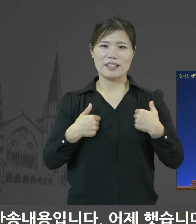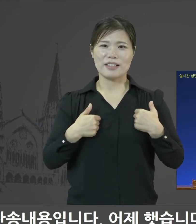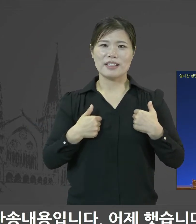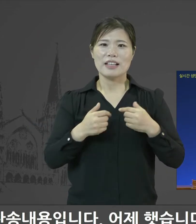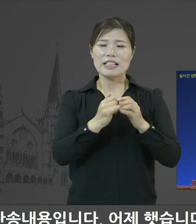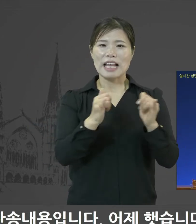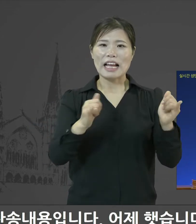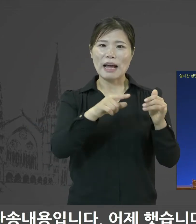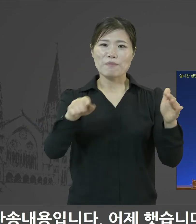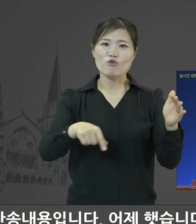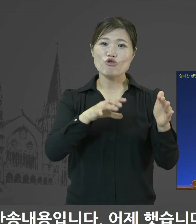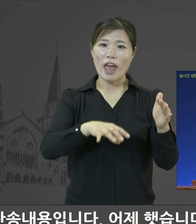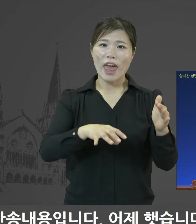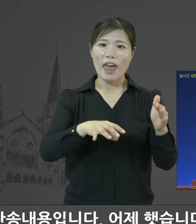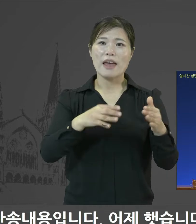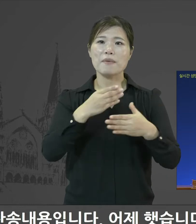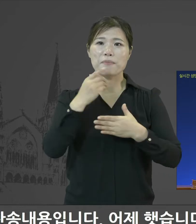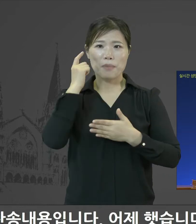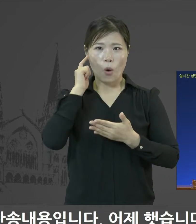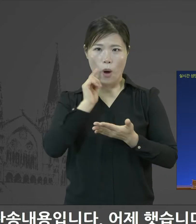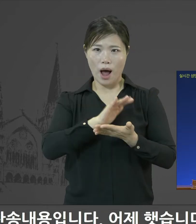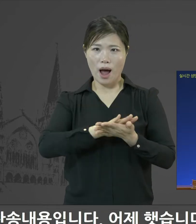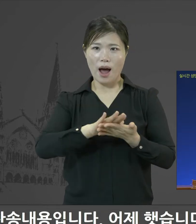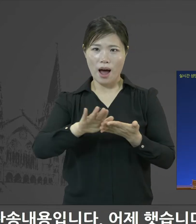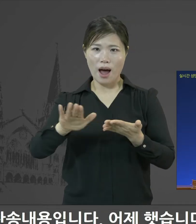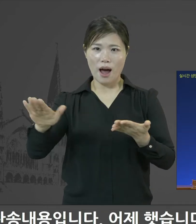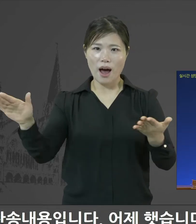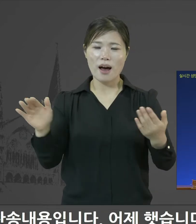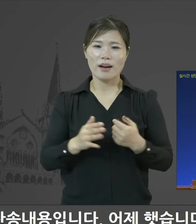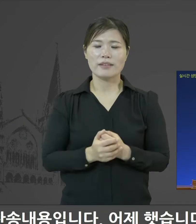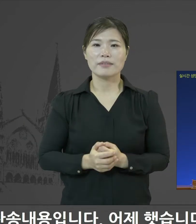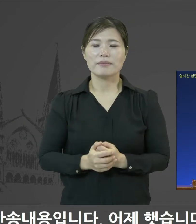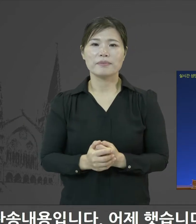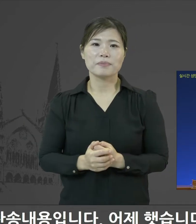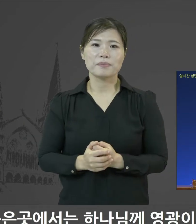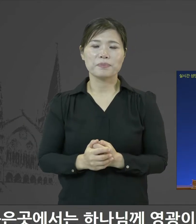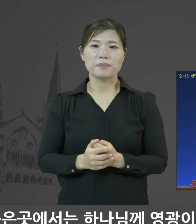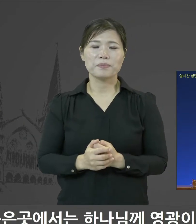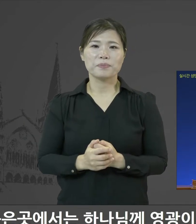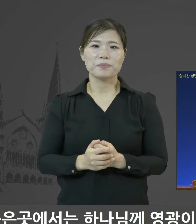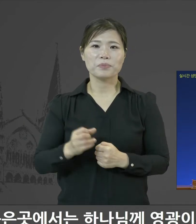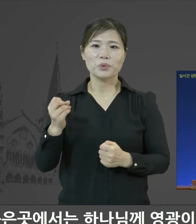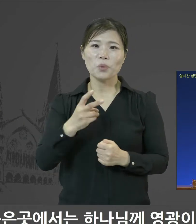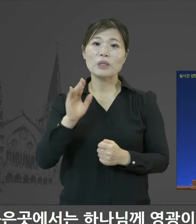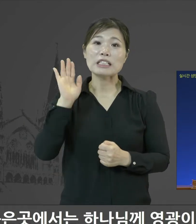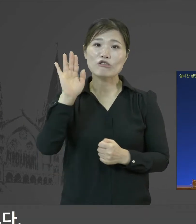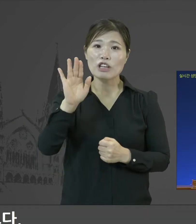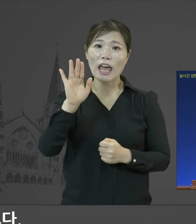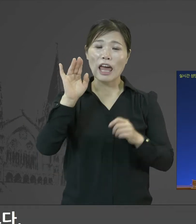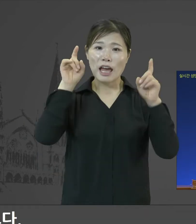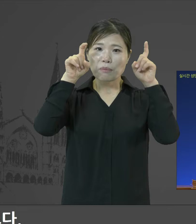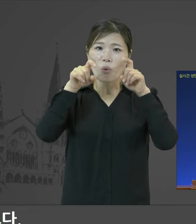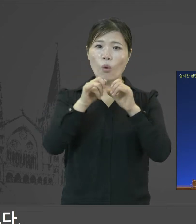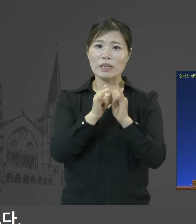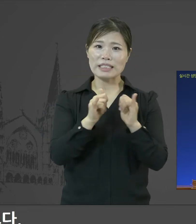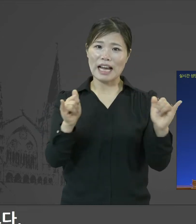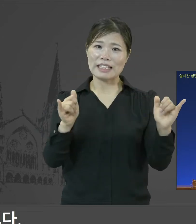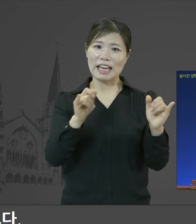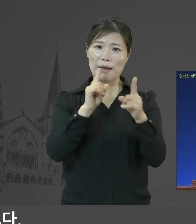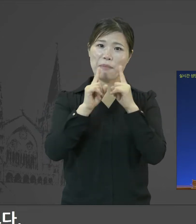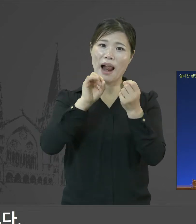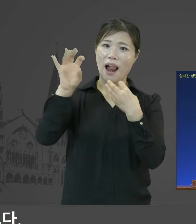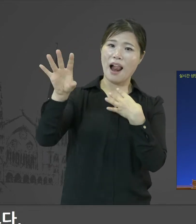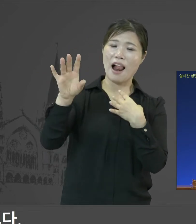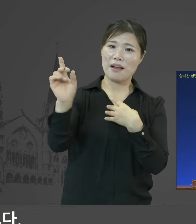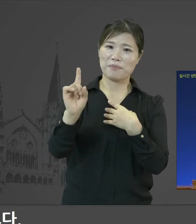사람 중에 평화로다. 이제 여기까지로 예배는 끝났습니다. 그 다음에 목자들이 어떻게 반응하는지